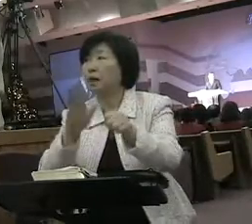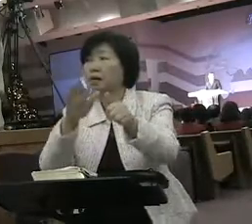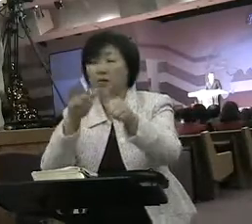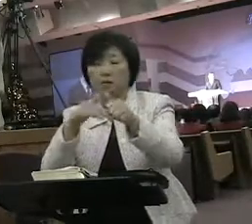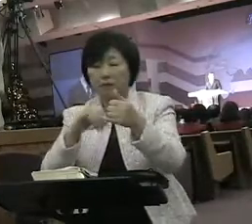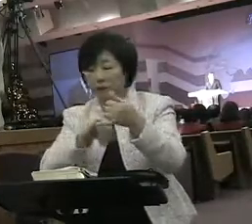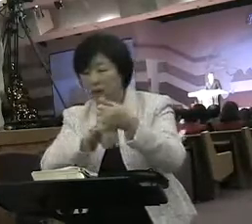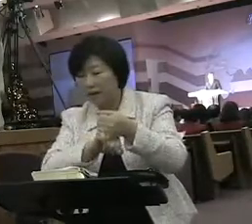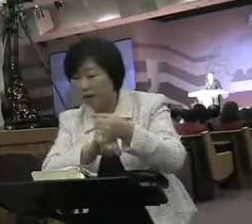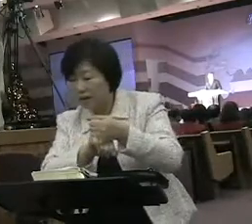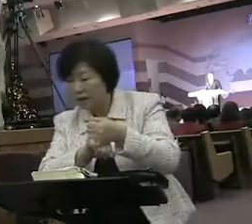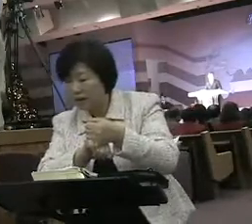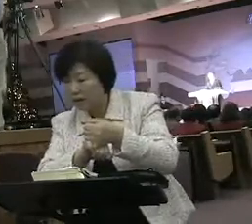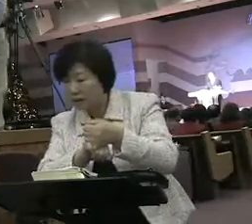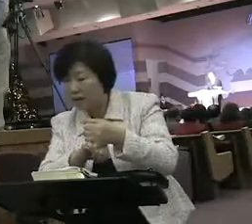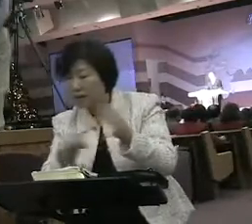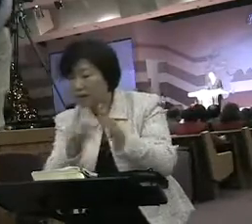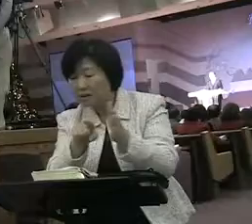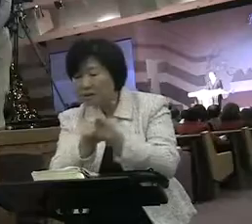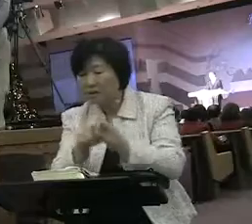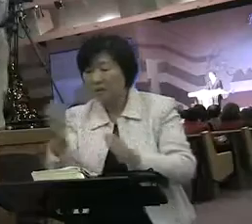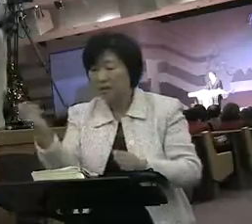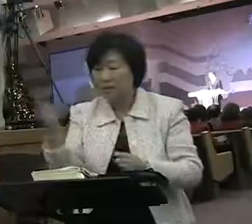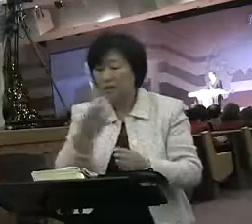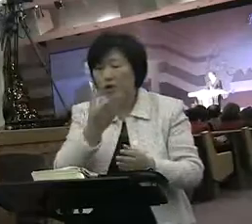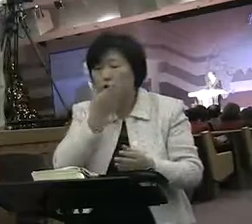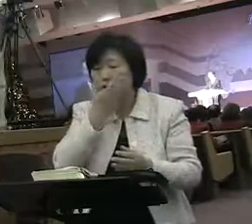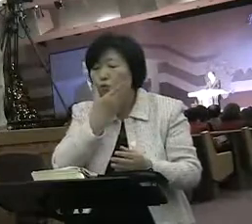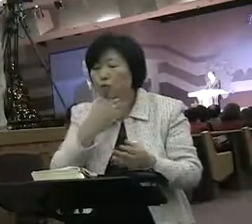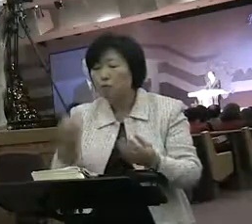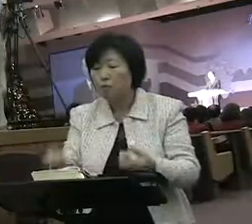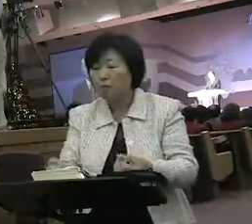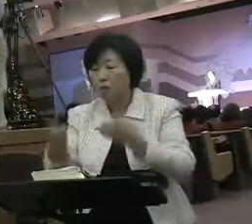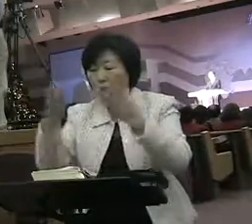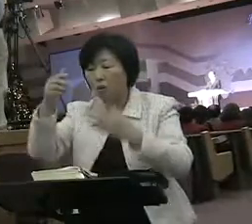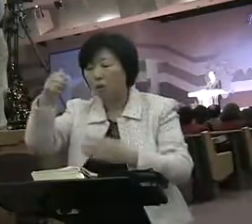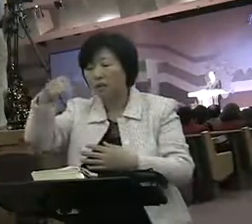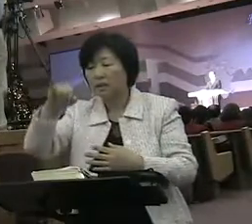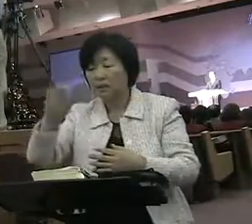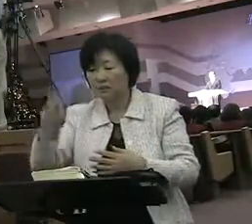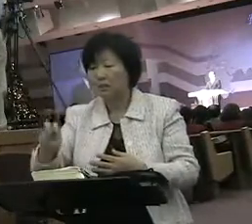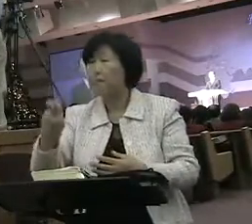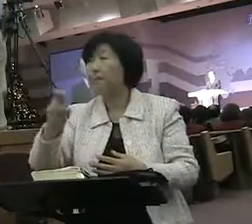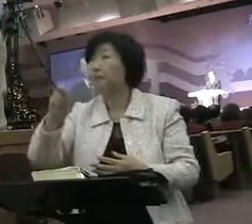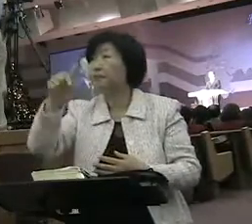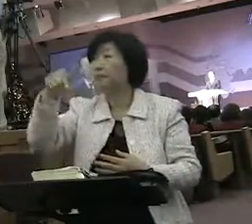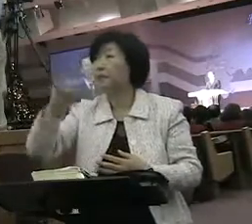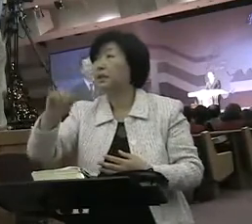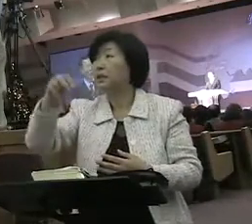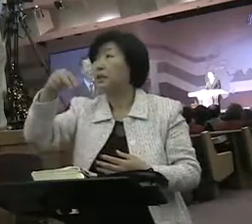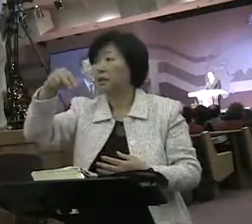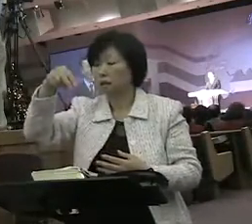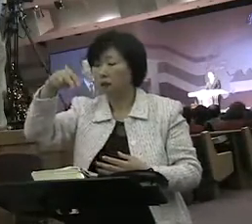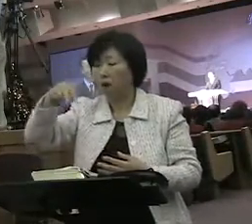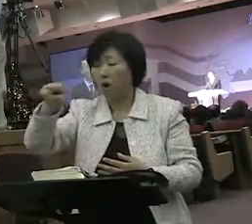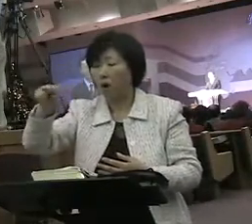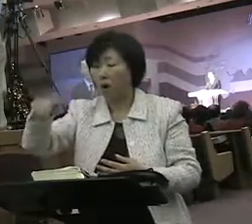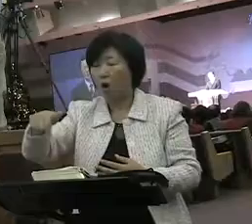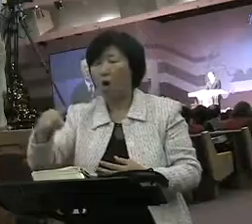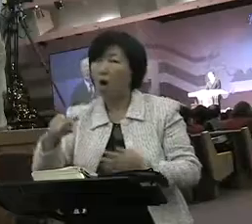부르심과 약속, 믿음 그리고 축복이라는 제목으로 말씀을 전해주실 김기선 목사님은 9년 이상 저희